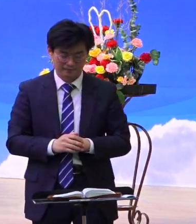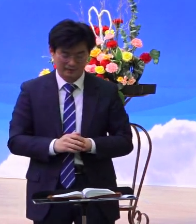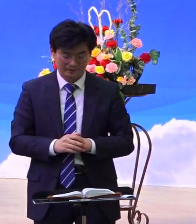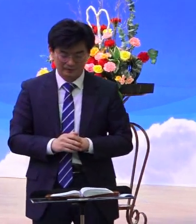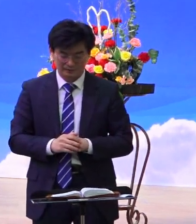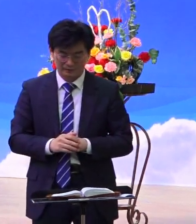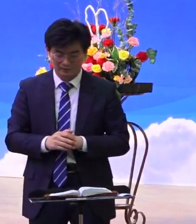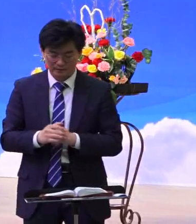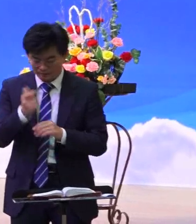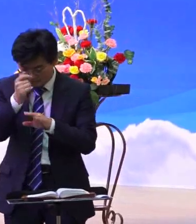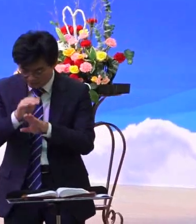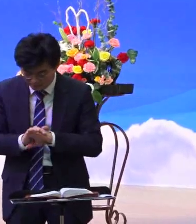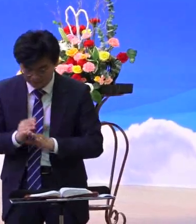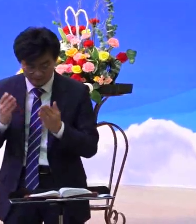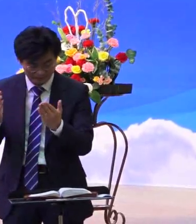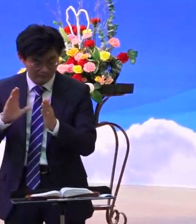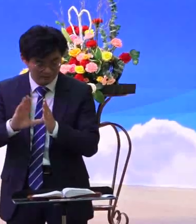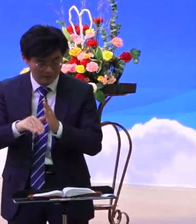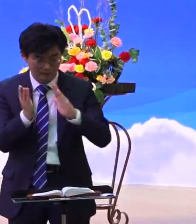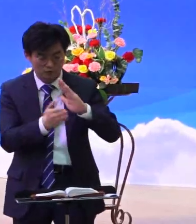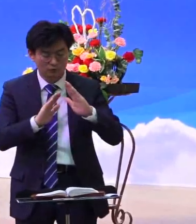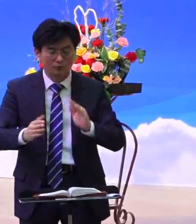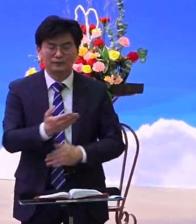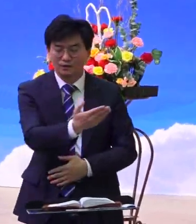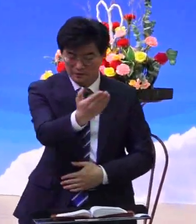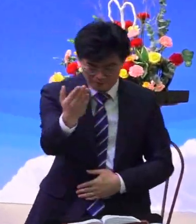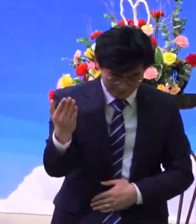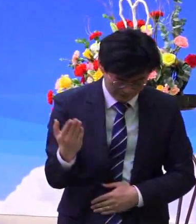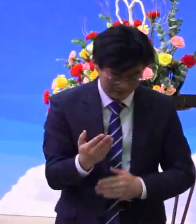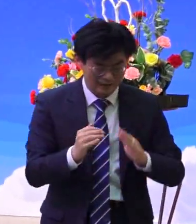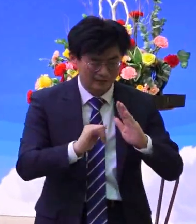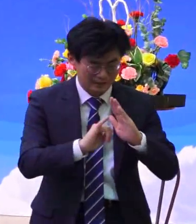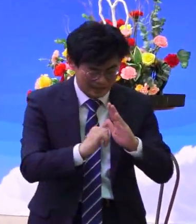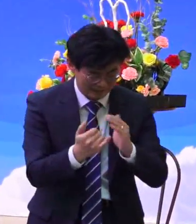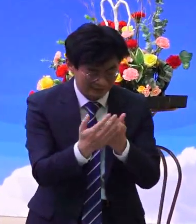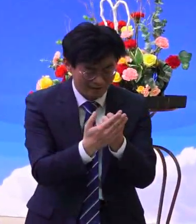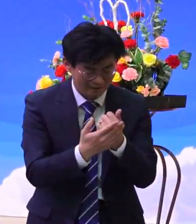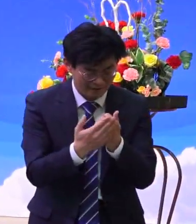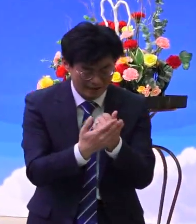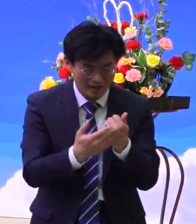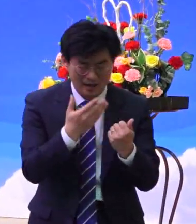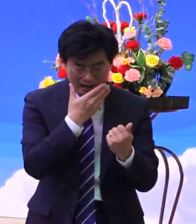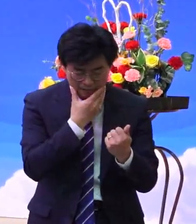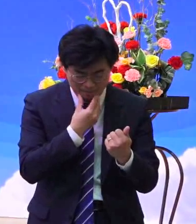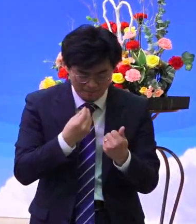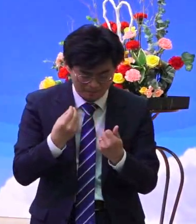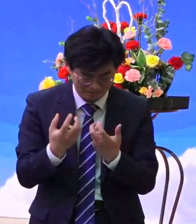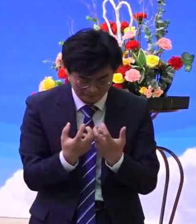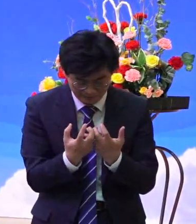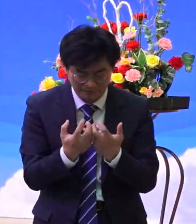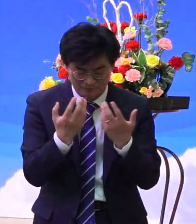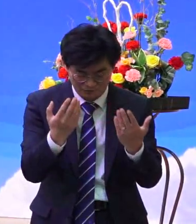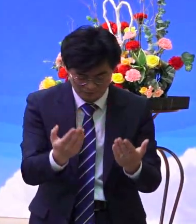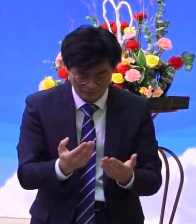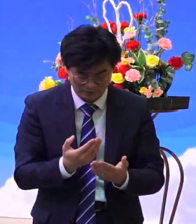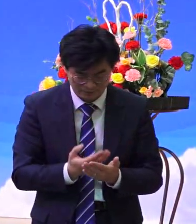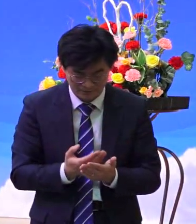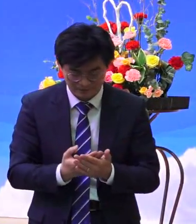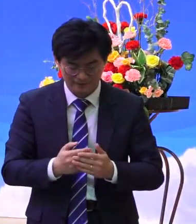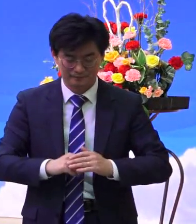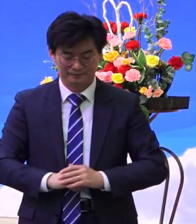통하여 모든 성도님들 가정에 하나님의 은혜와 사랑으로 행복하게 되길 원합니다.